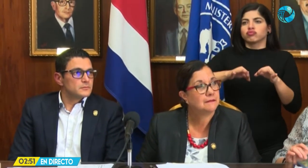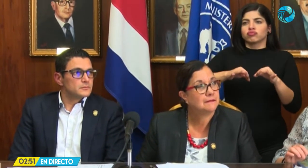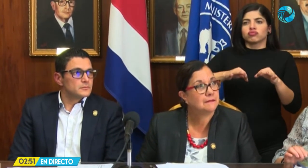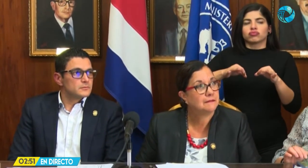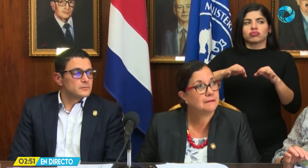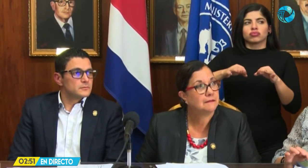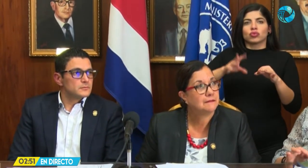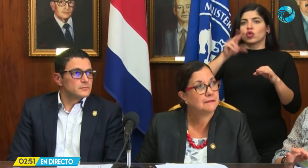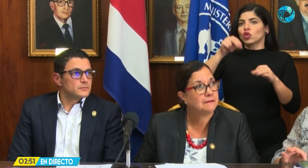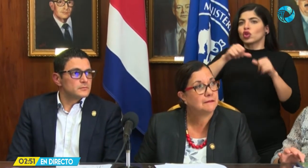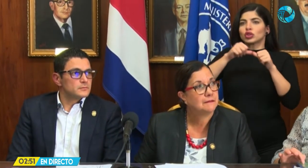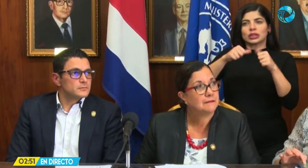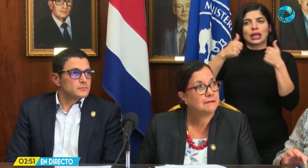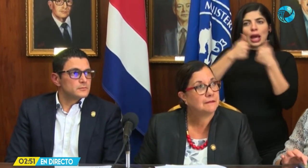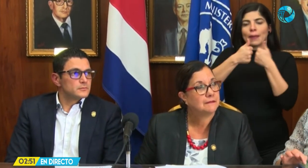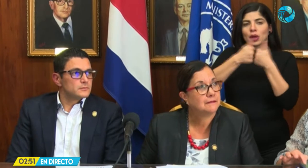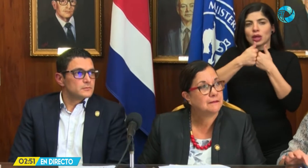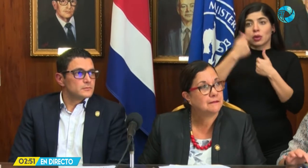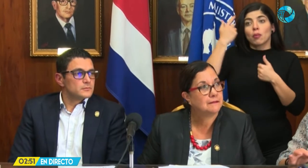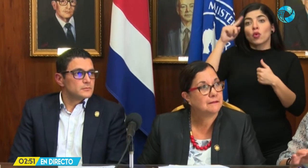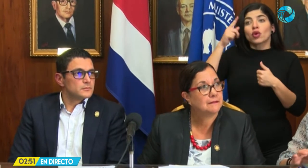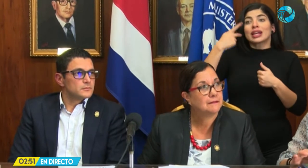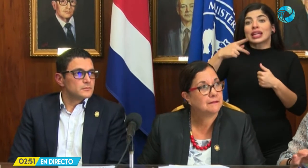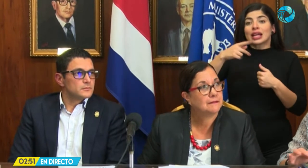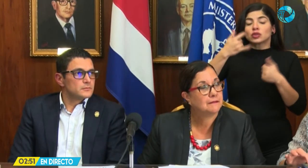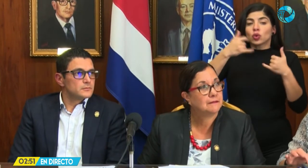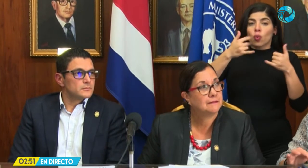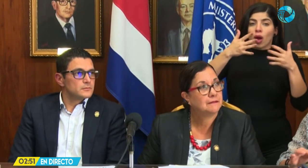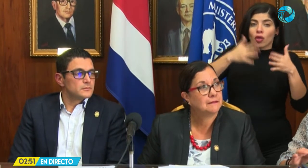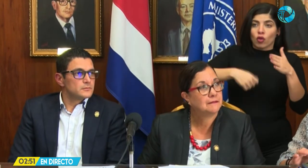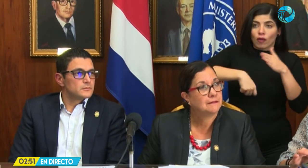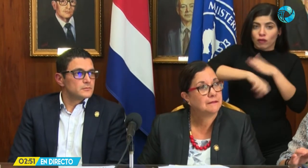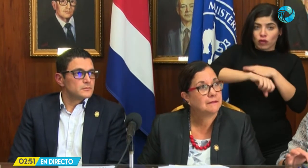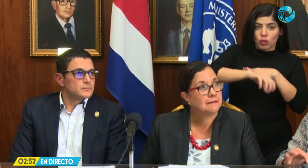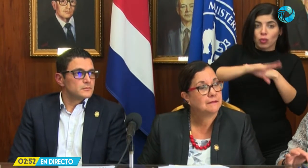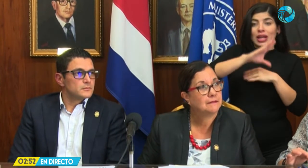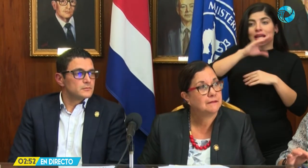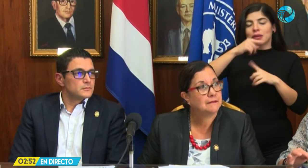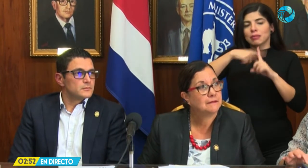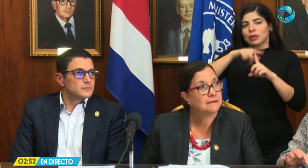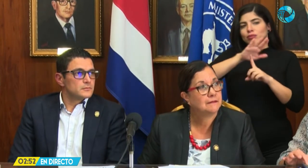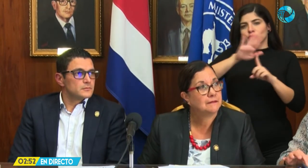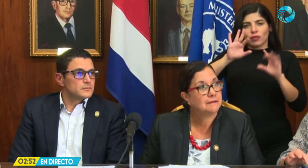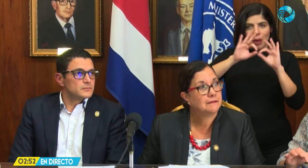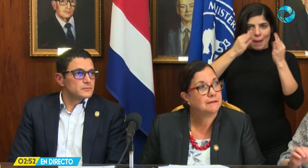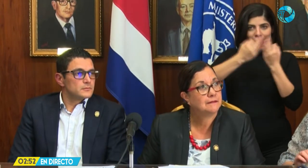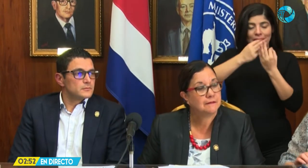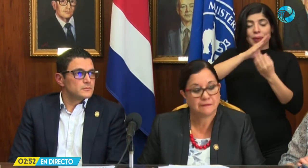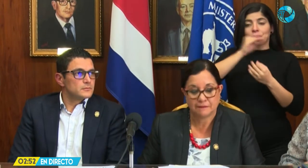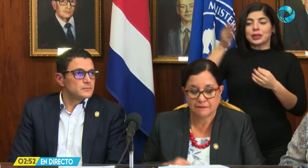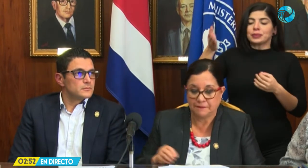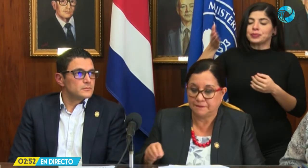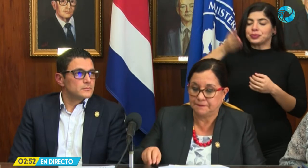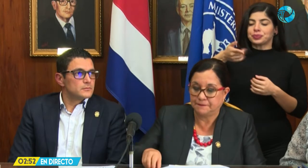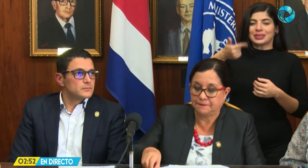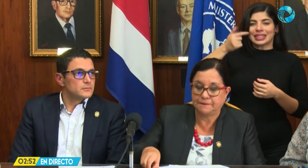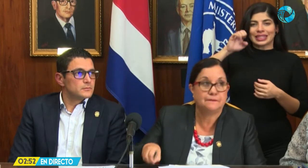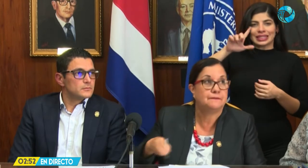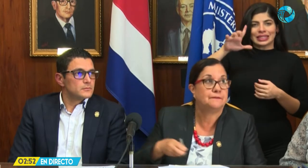no siga el campeonato por riesgo también de los jugadores de fútbol y de sus familiares? Y para los 26,